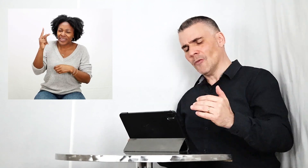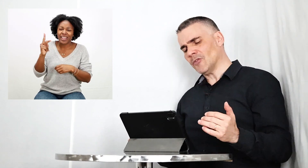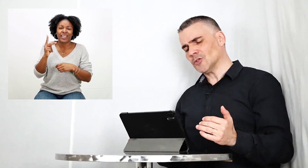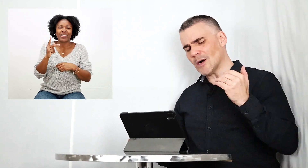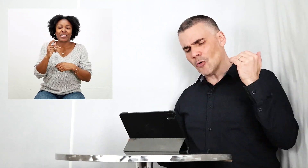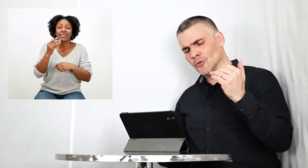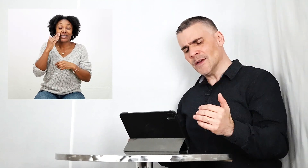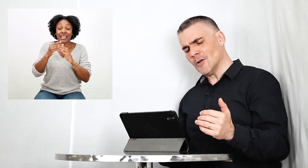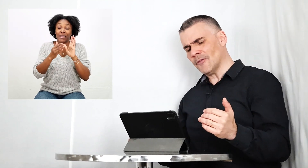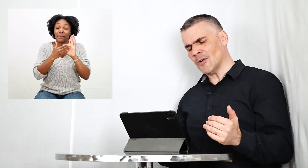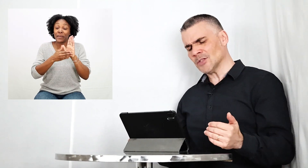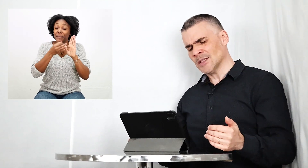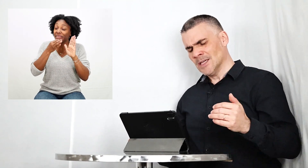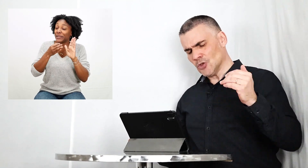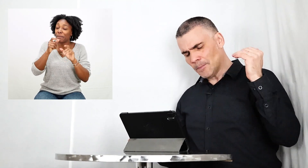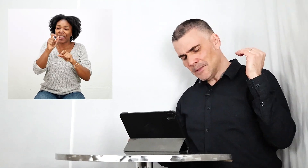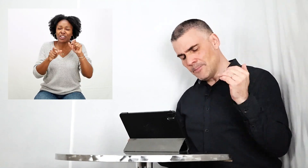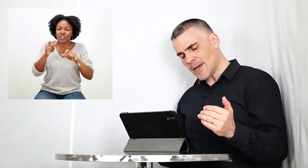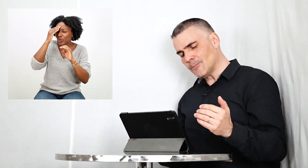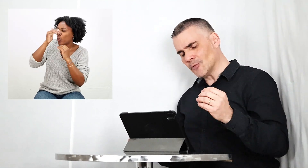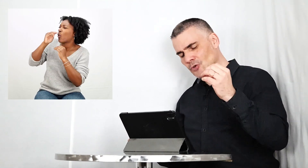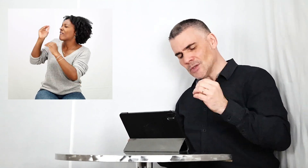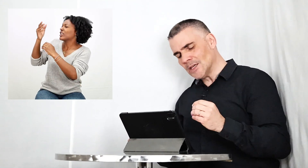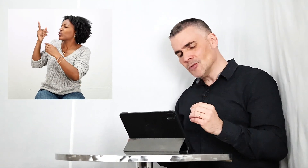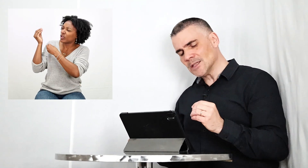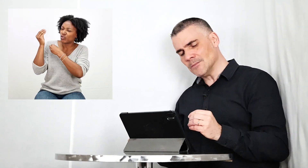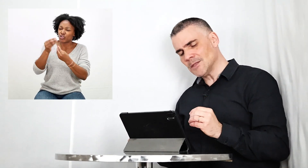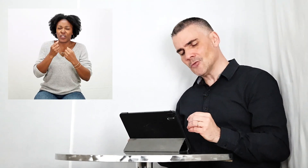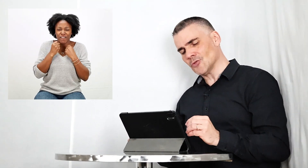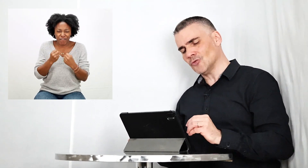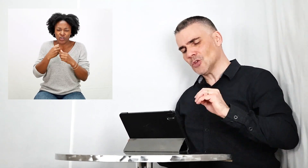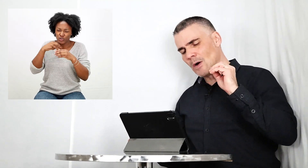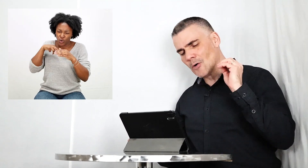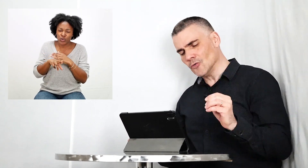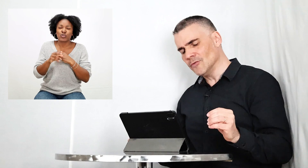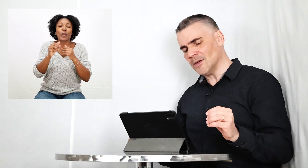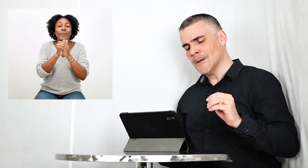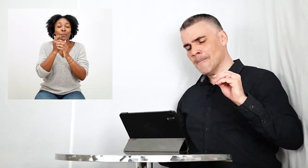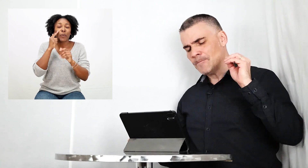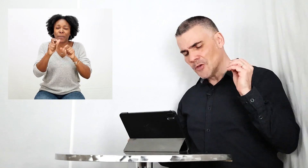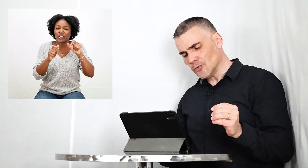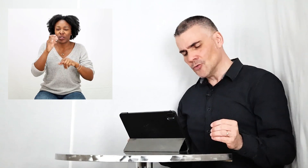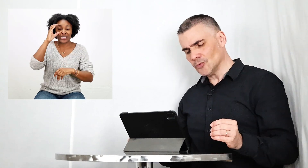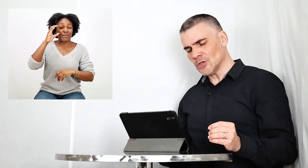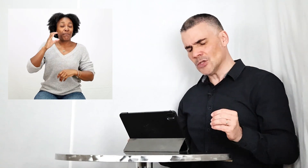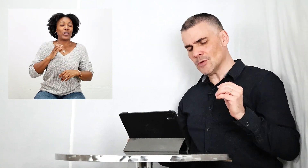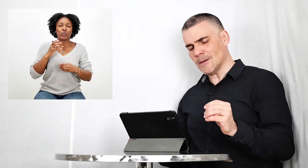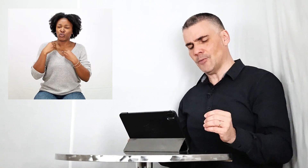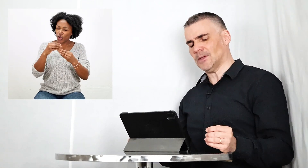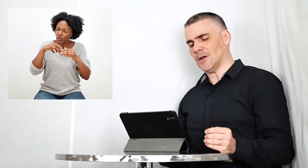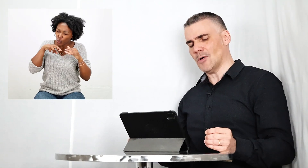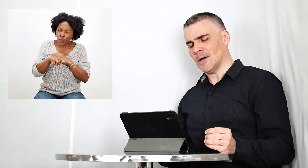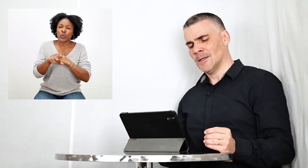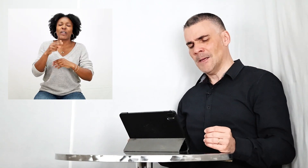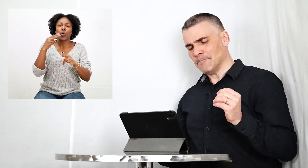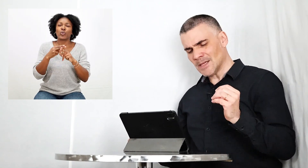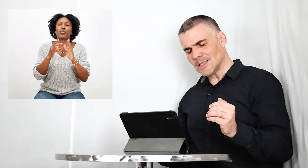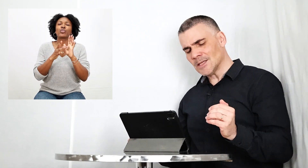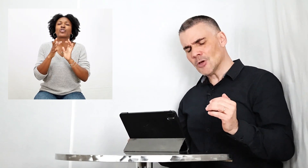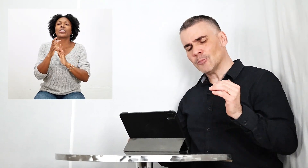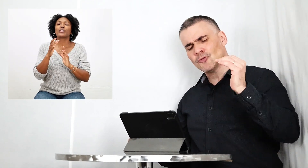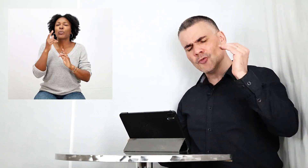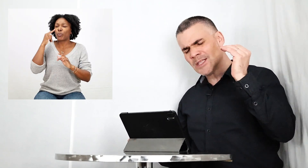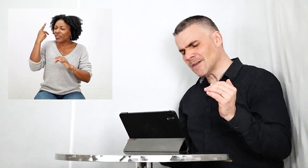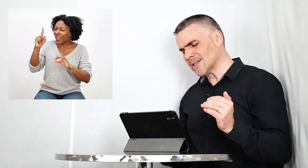ceux qui se confient en toi renouvellent leur force. Je prie Père pour que ceux qui écoutent cette émission aujourd'hui soient renouvelés dans le nom de Jésus et pour ta gloire.